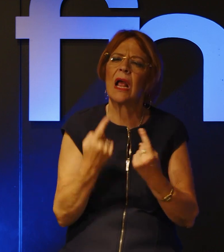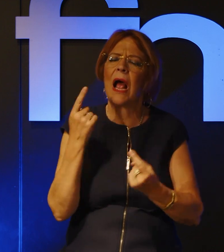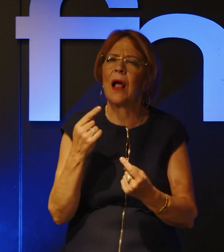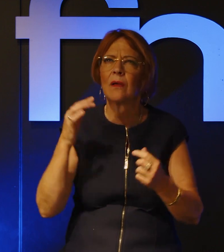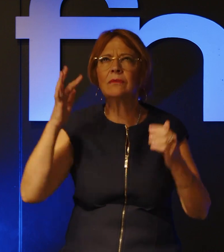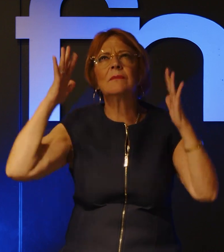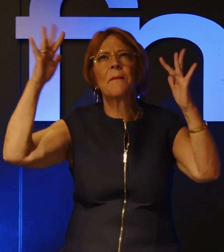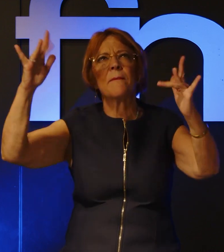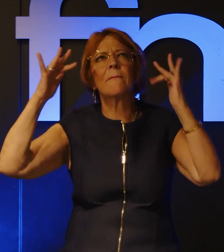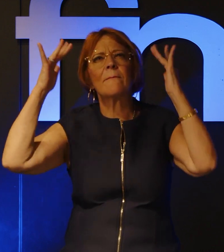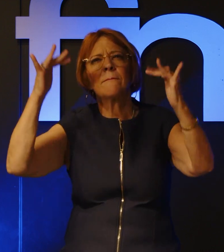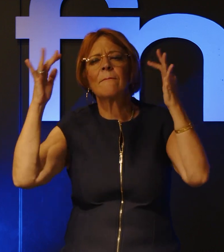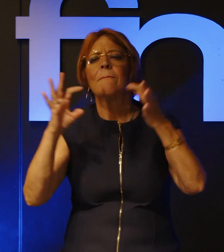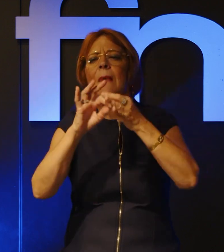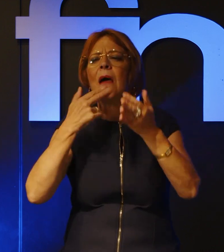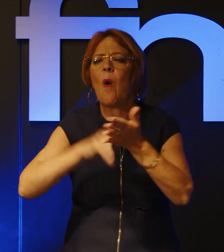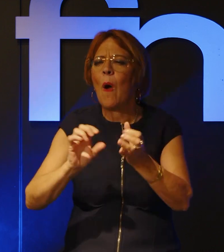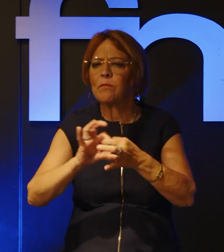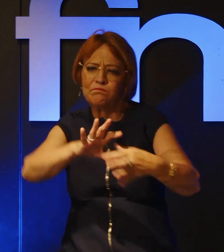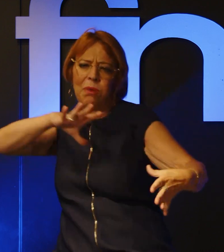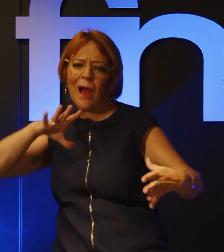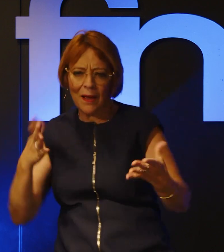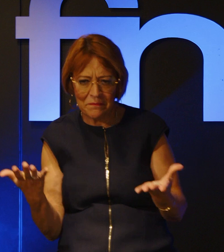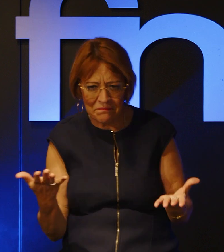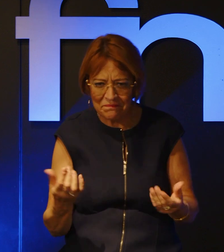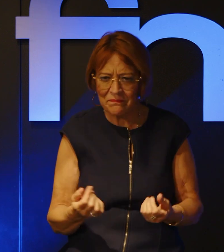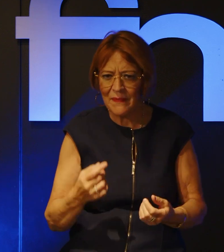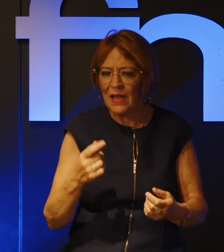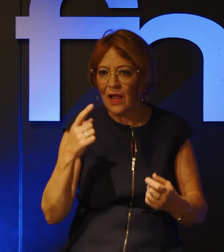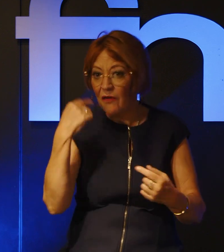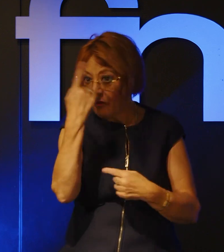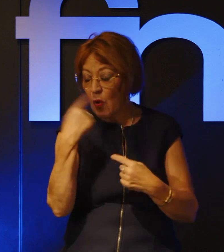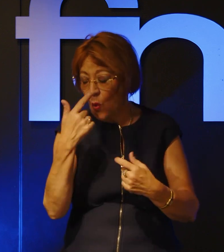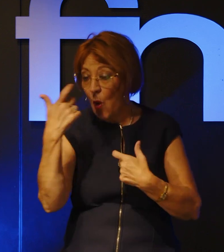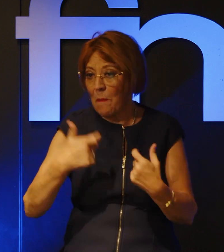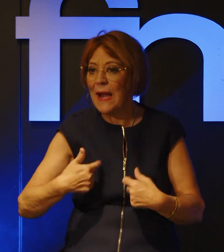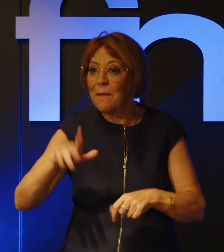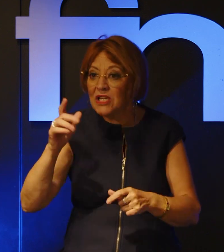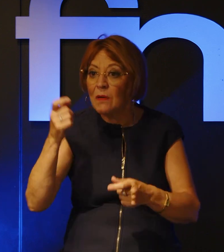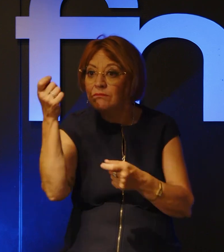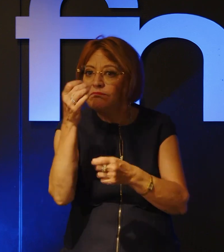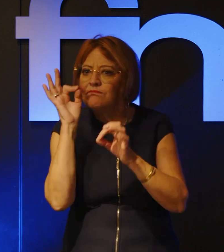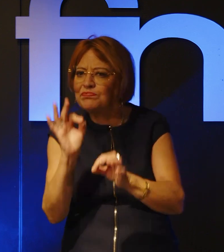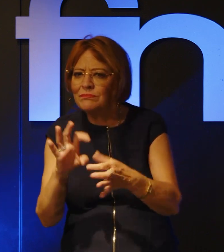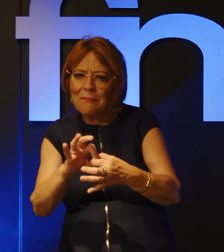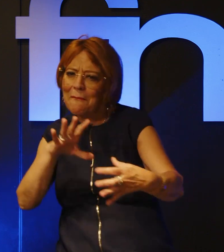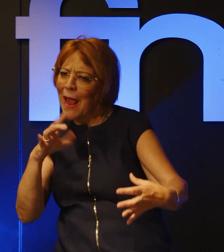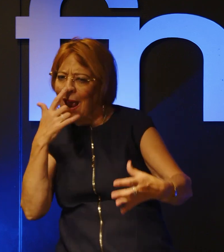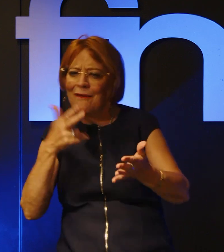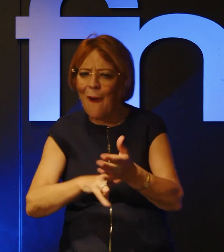idealizado que não não tem correspondência com a realidade parte da realidade Claro é a figura humana mas completamente idealizada e depois há um processo